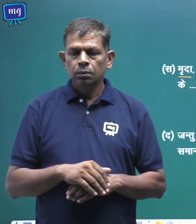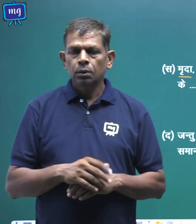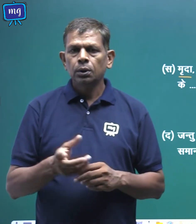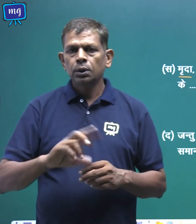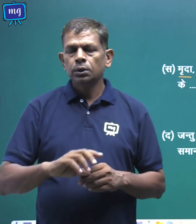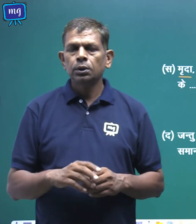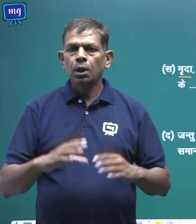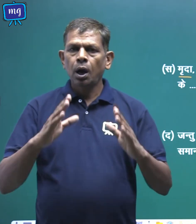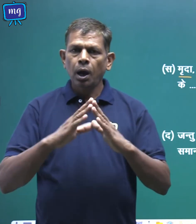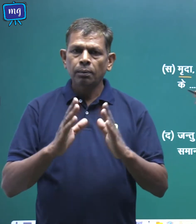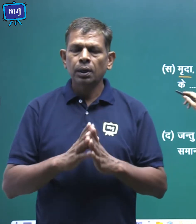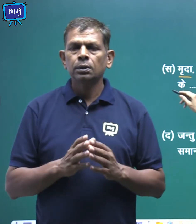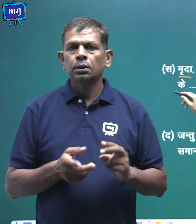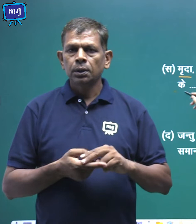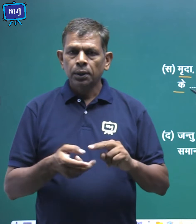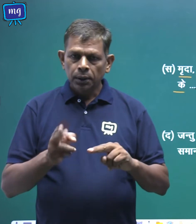किसी आवास के